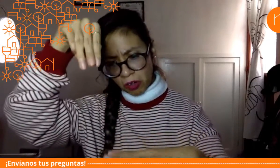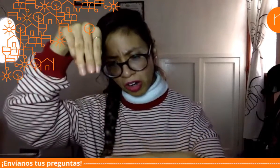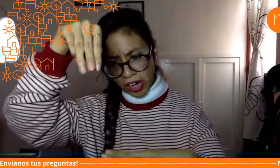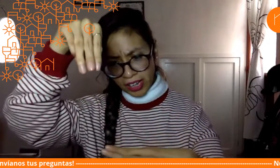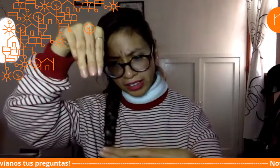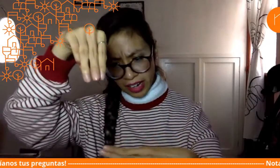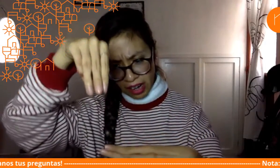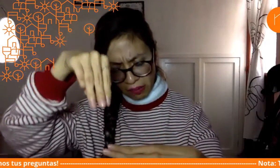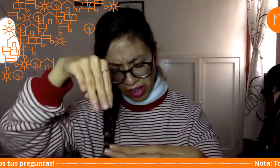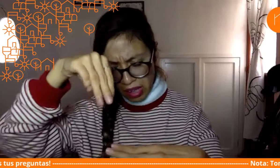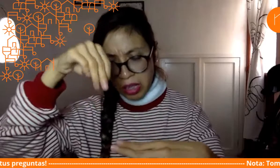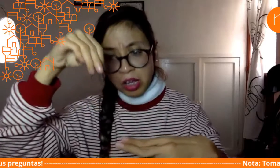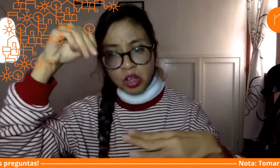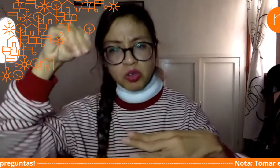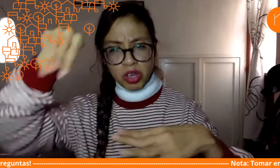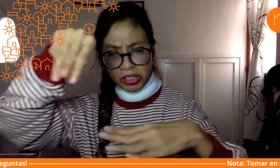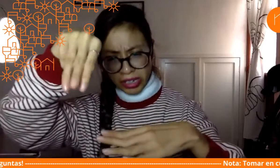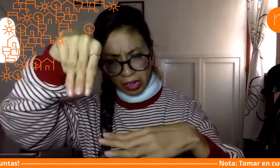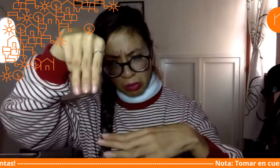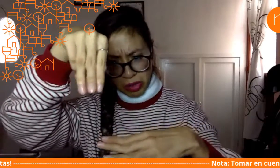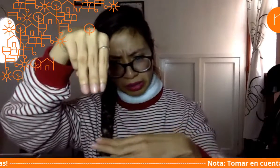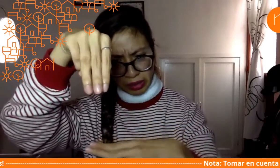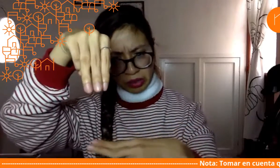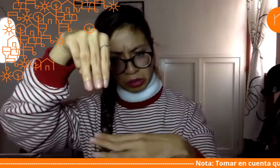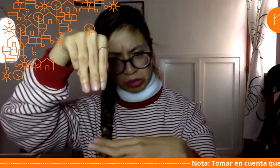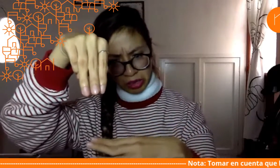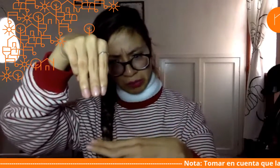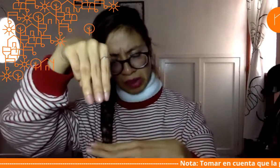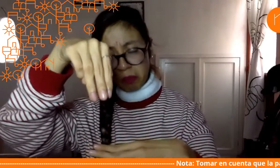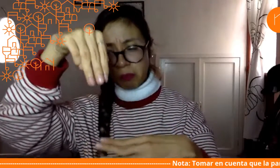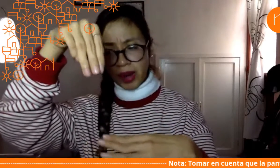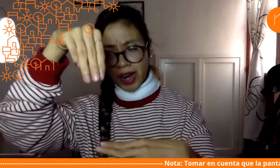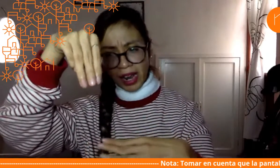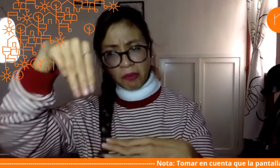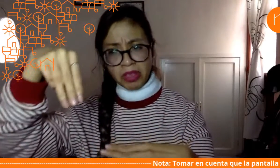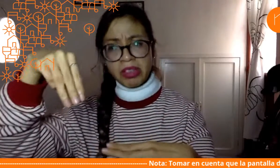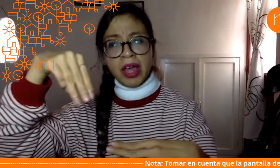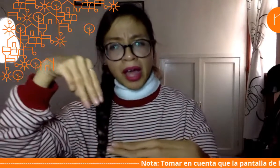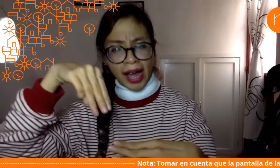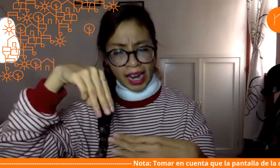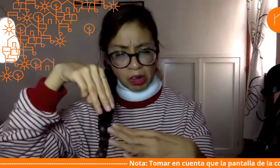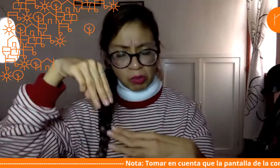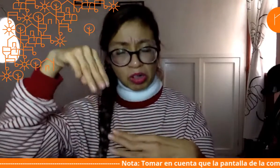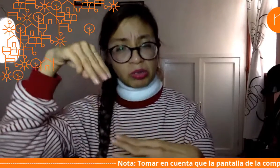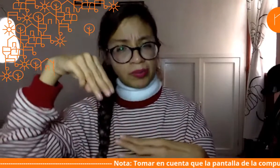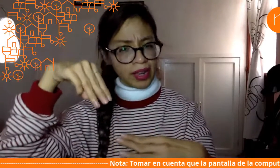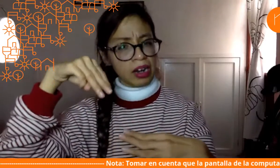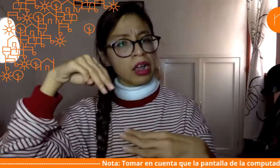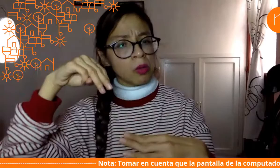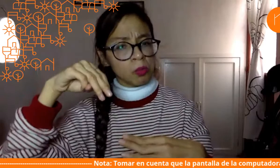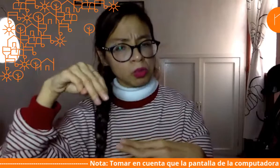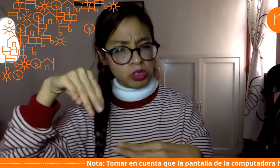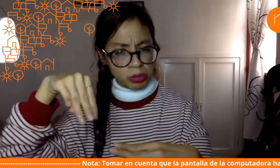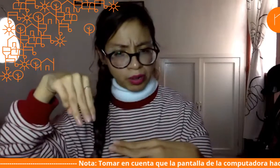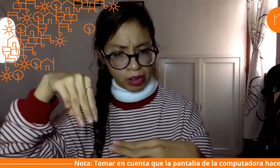Configuro letra M. Yo estiro mis deditos siempre para que mis alumnos vean mucho mejor